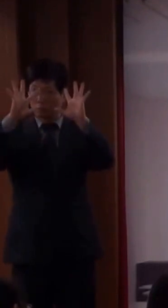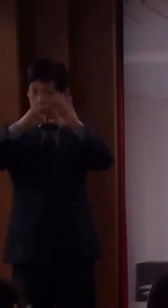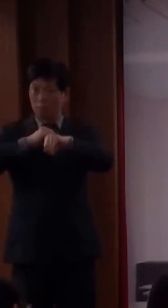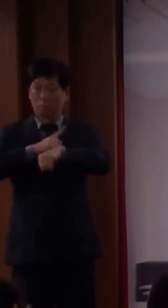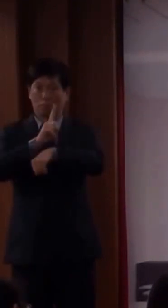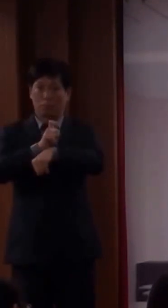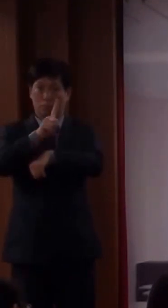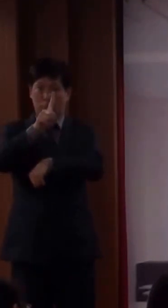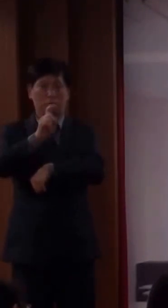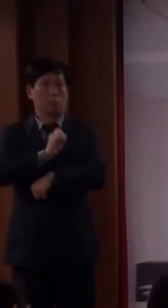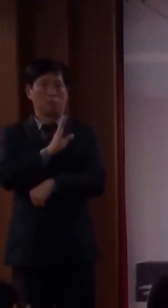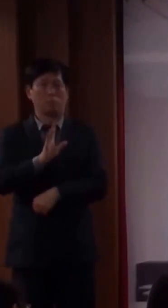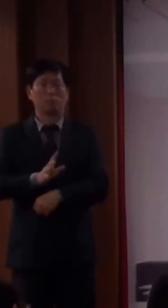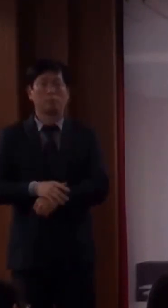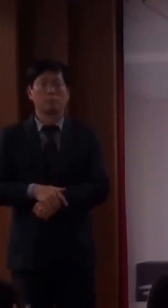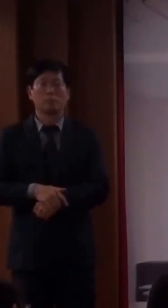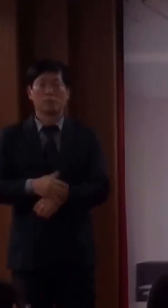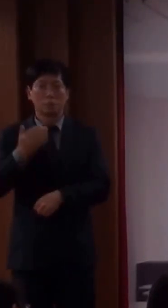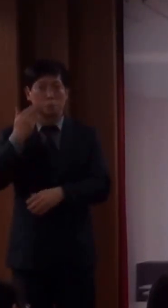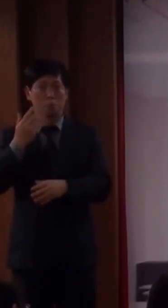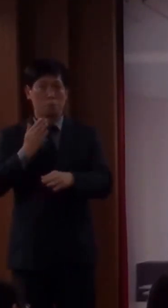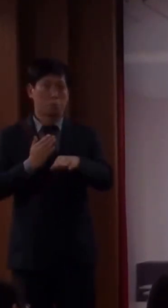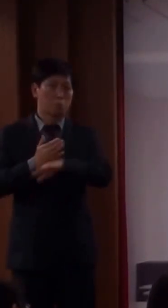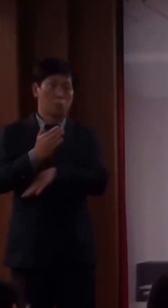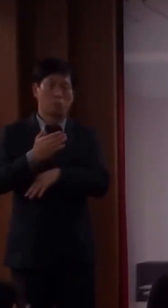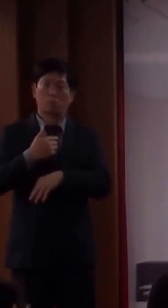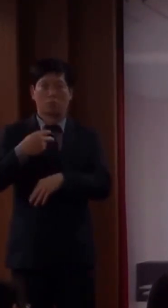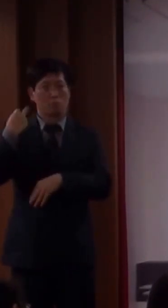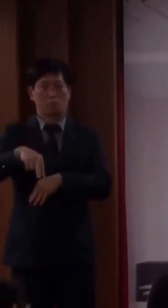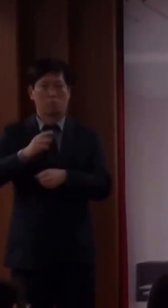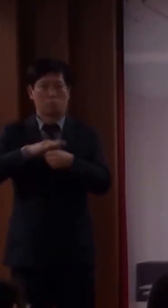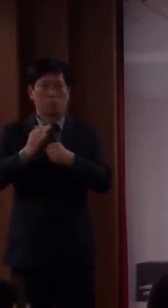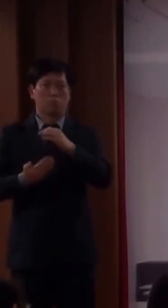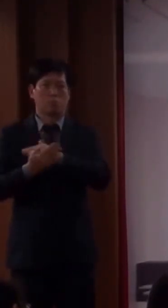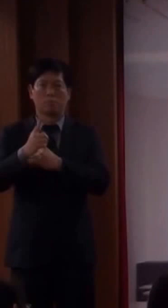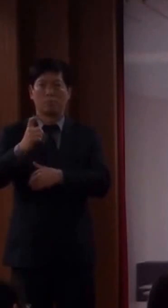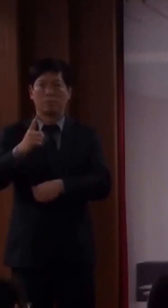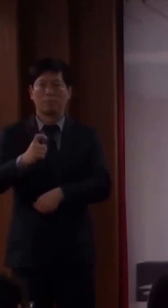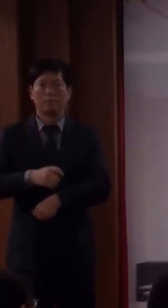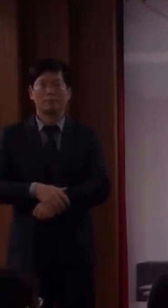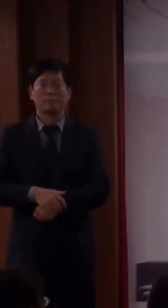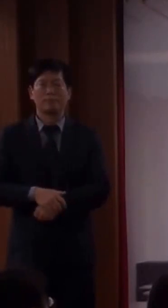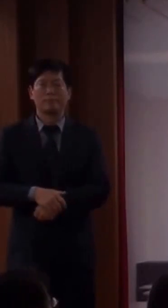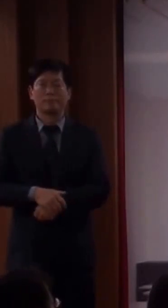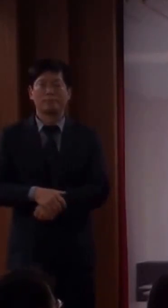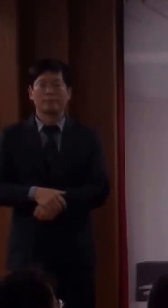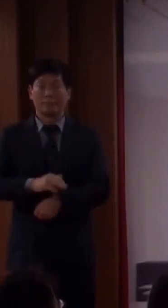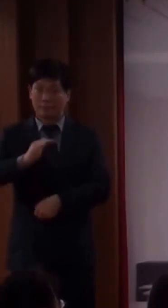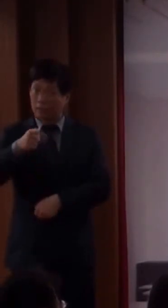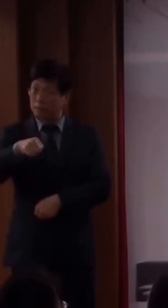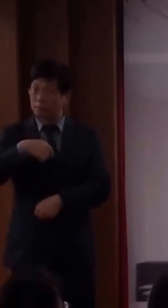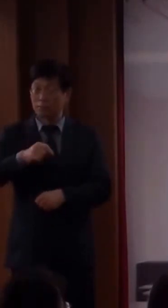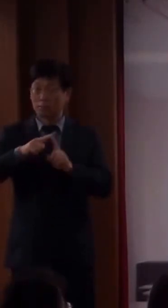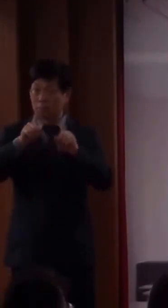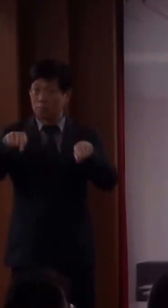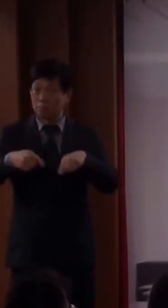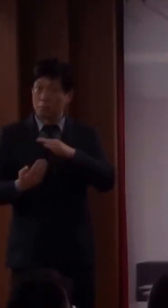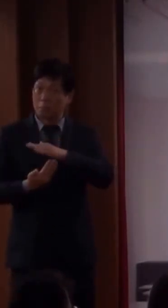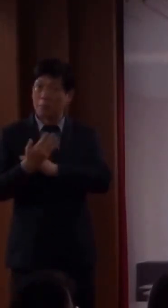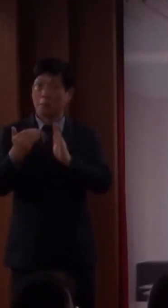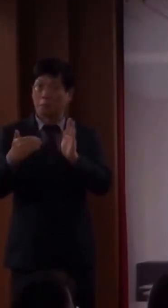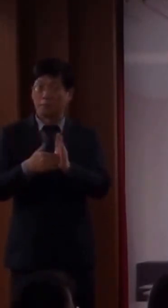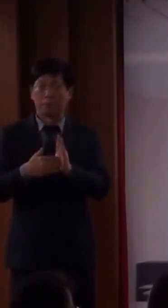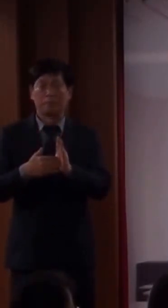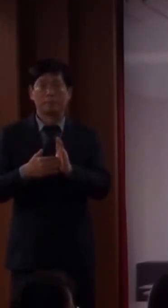上11点。那么过了这个11点就没有办法再列印我们的缴纳单咯。但是这个缴纳单这个列印出